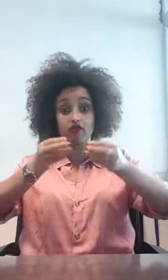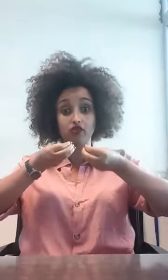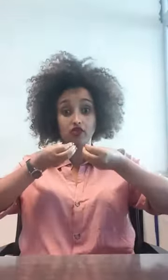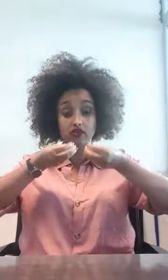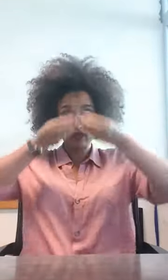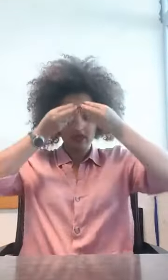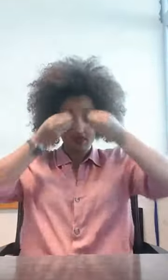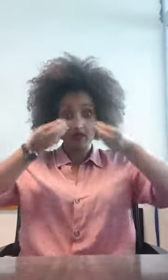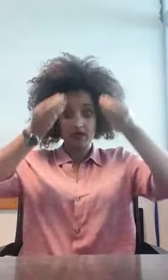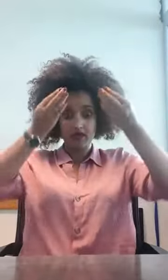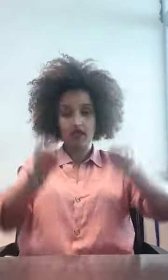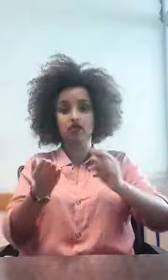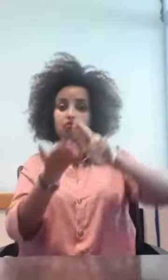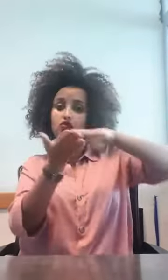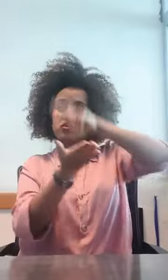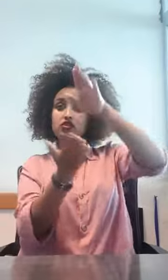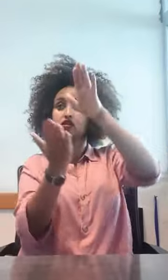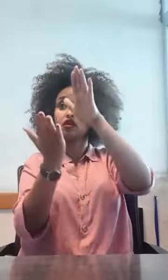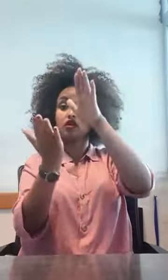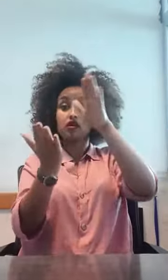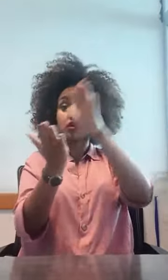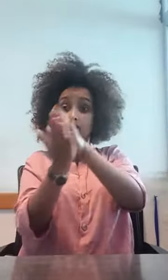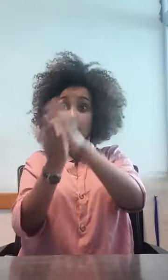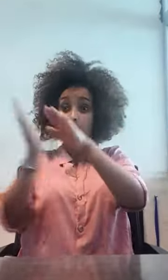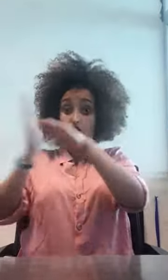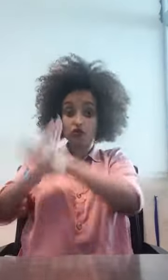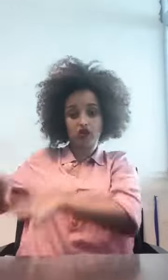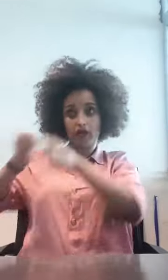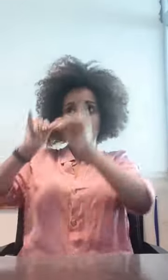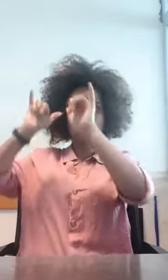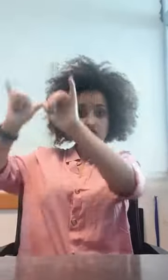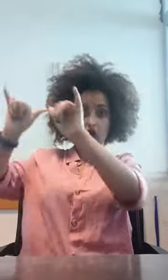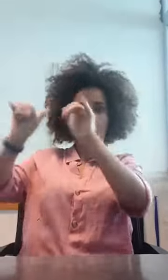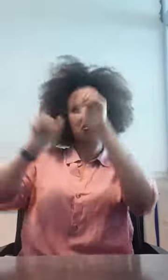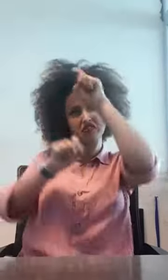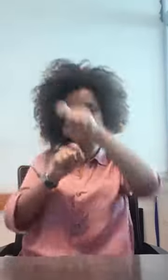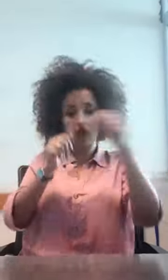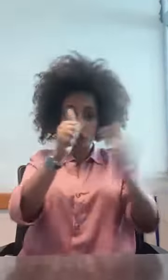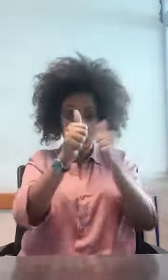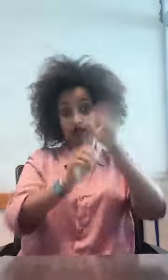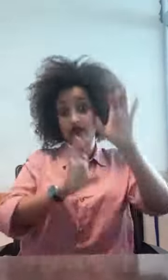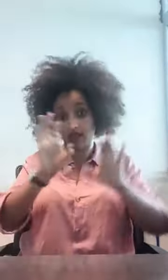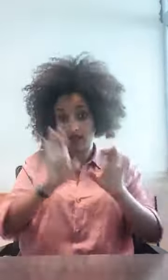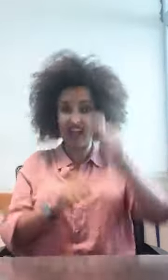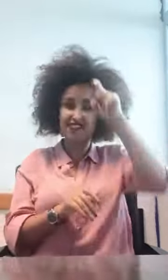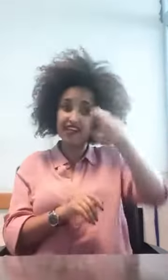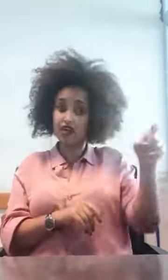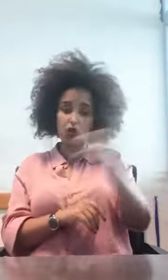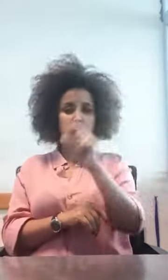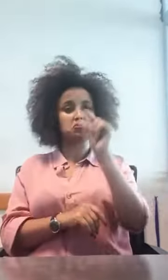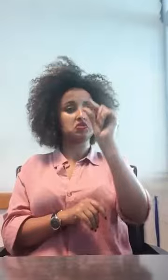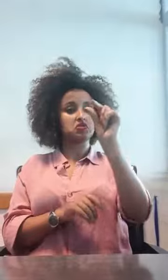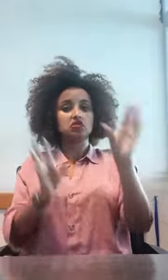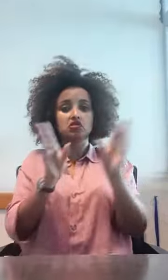ተማሪዎች ባሉበት ሆነው አስፈላጊው ክትትል ይደረግላቸዋል ብለዋል። አስፈላጊ ከሆነም አነስተኛ ስብሰባዎች በጤና ሚኒስቴር